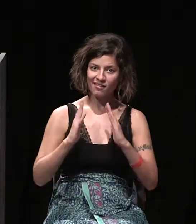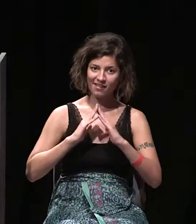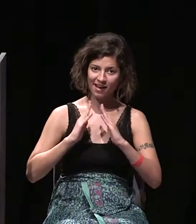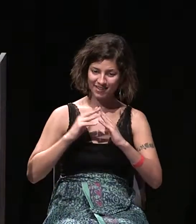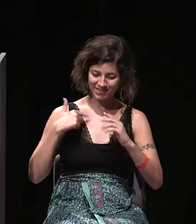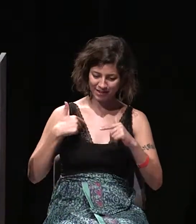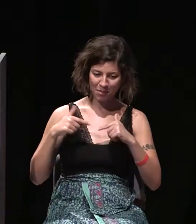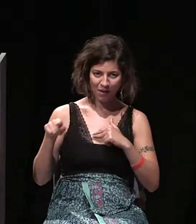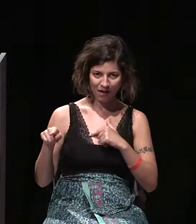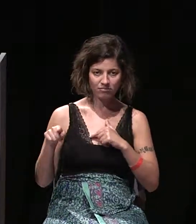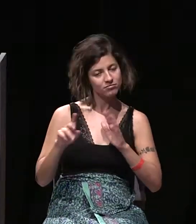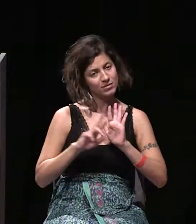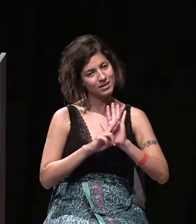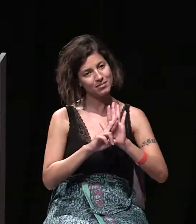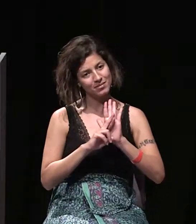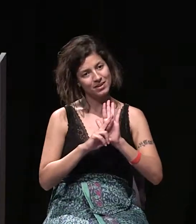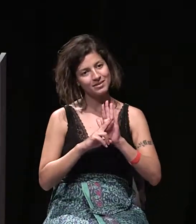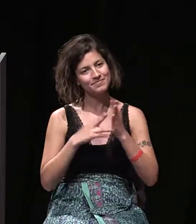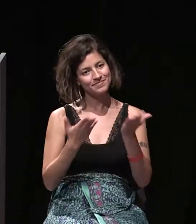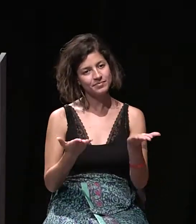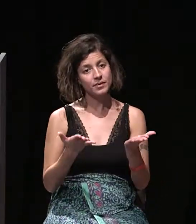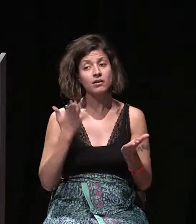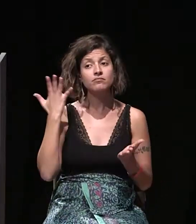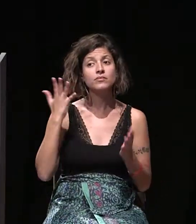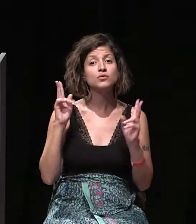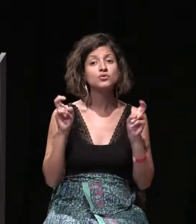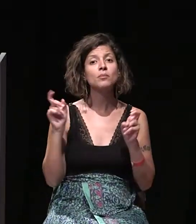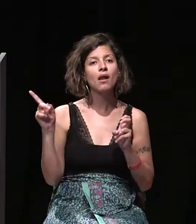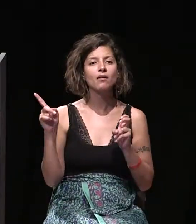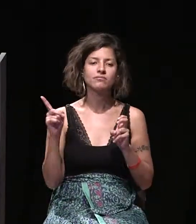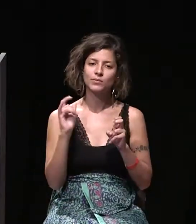e contar um pouco para vocês de como é lá.